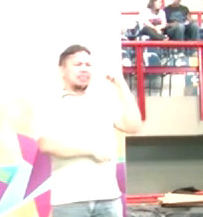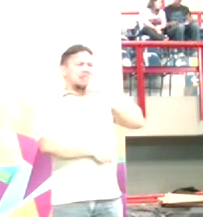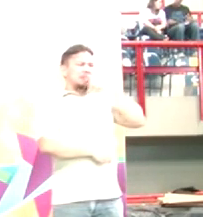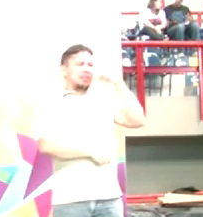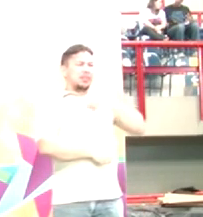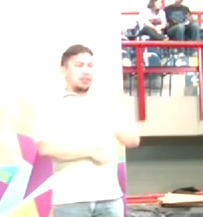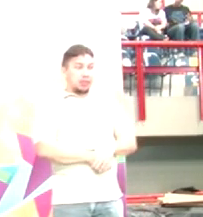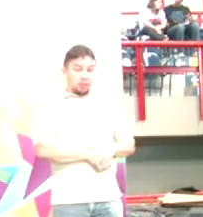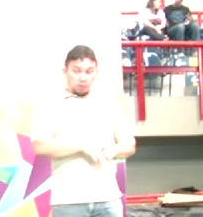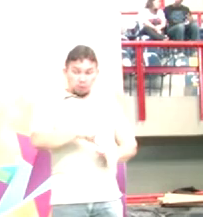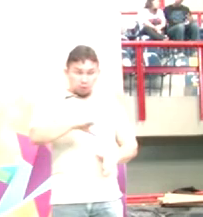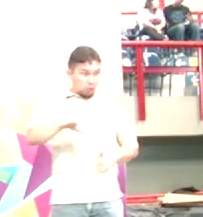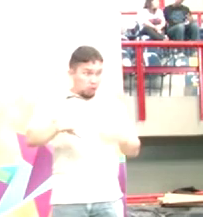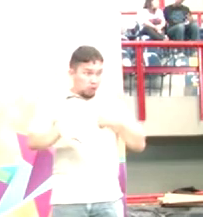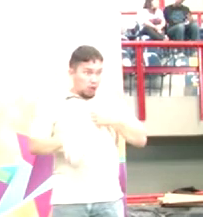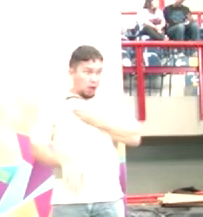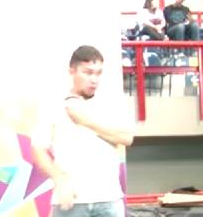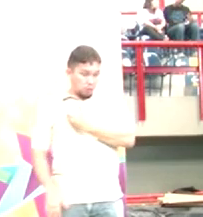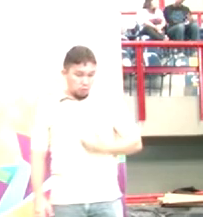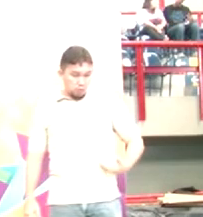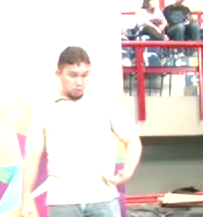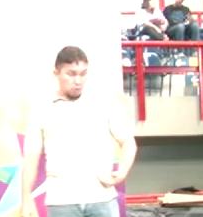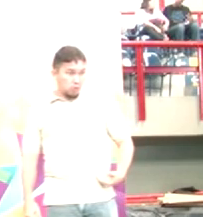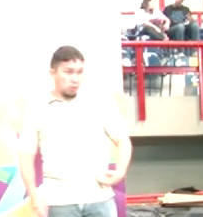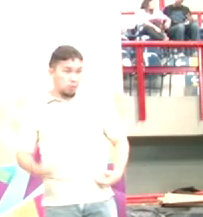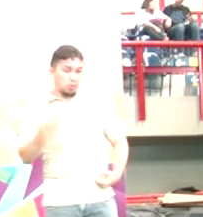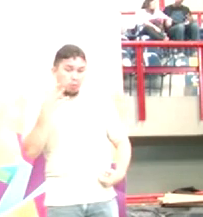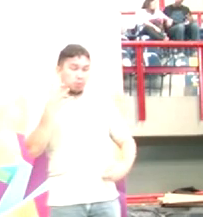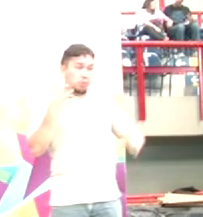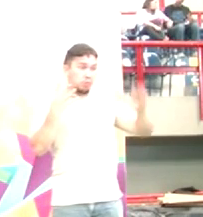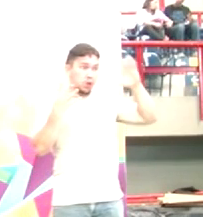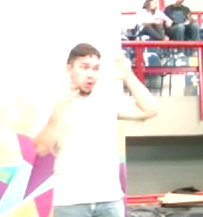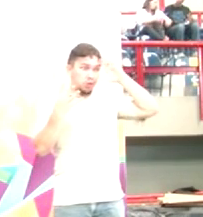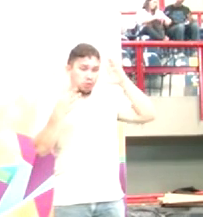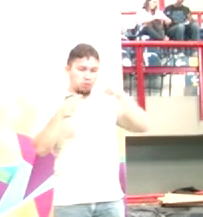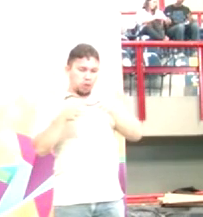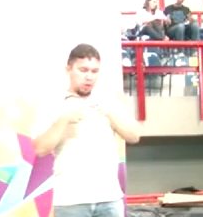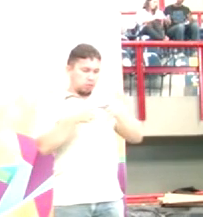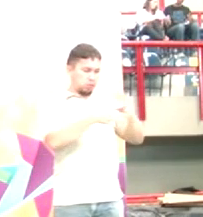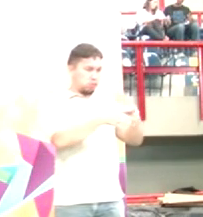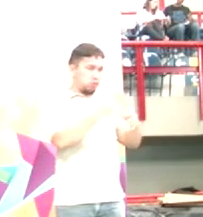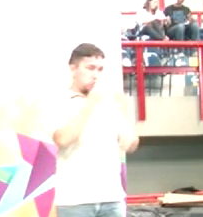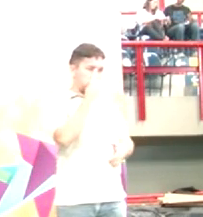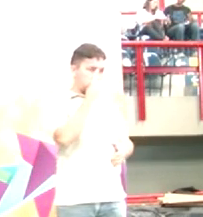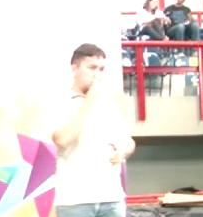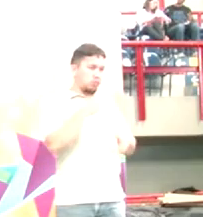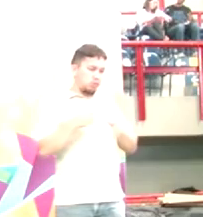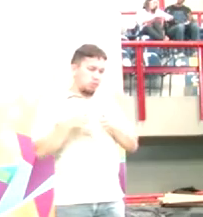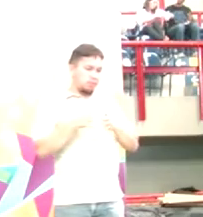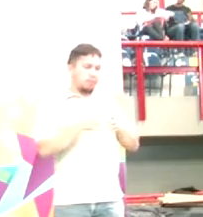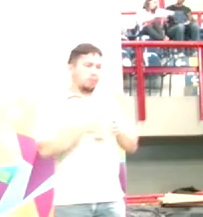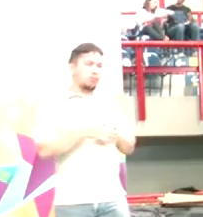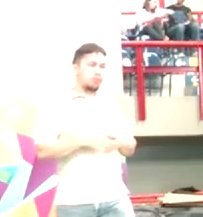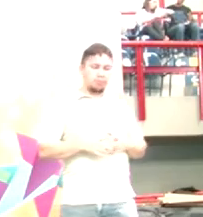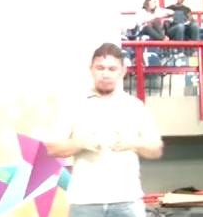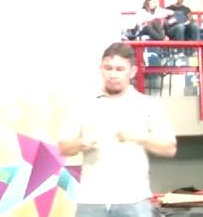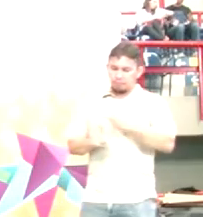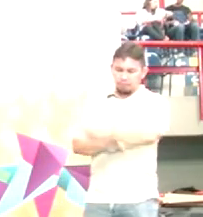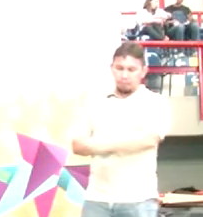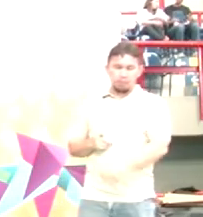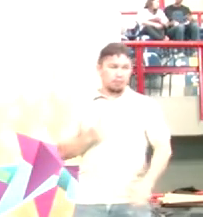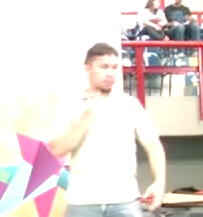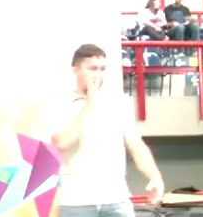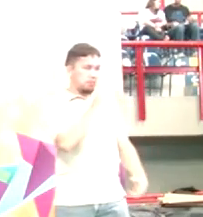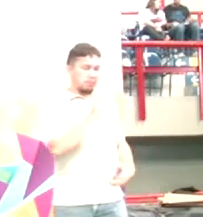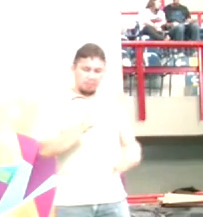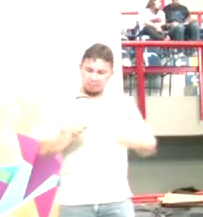O governo mandou para lá 4 expedições militares. A primeira perdeu, a